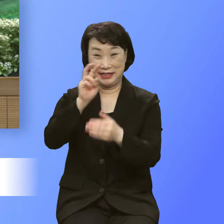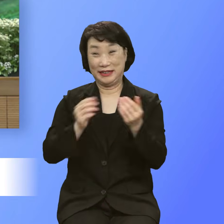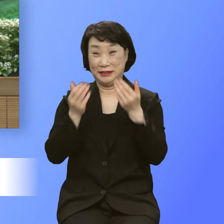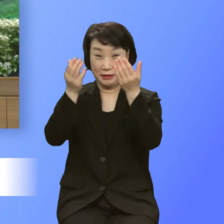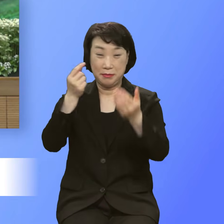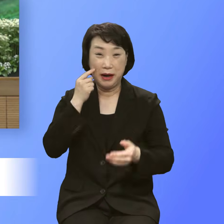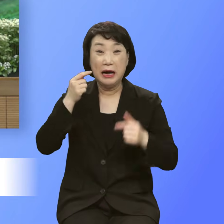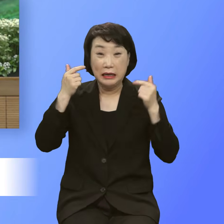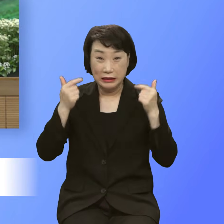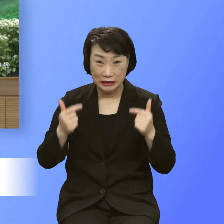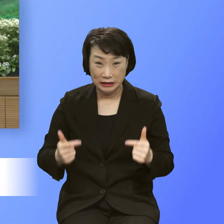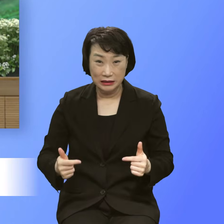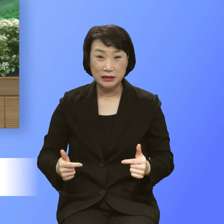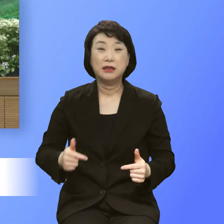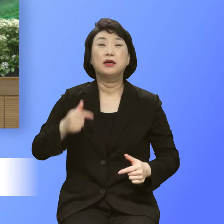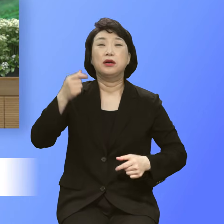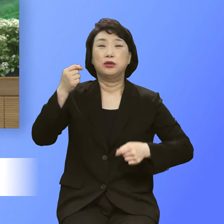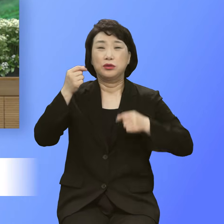늘